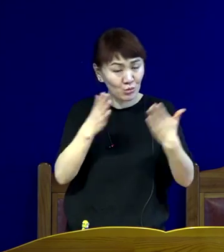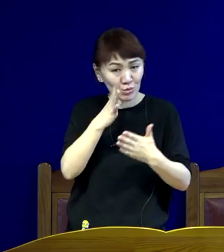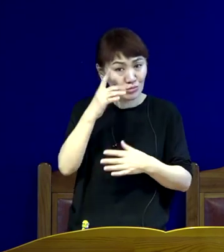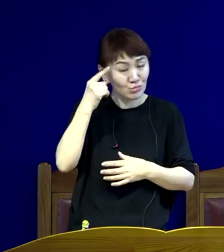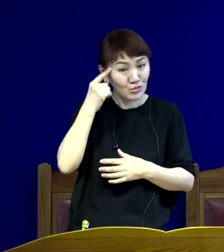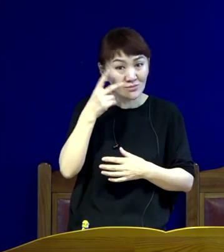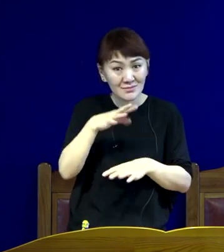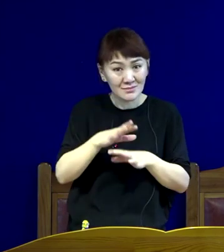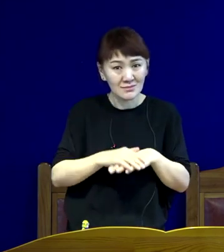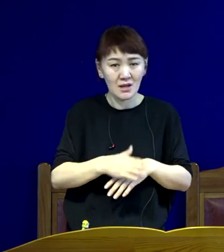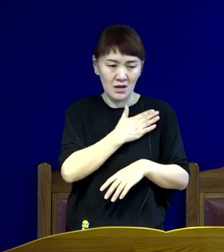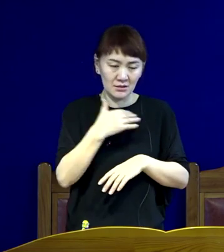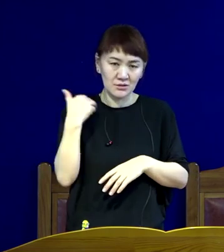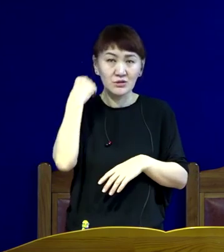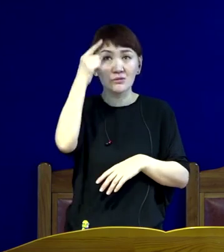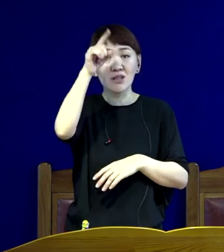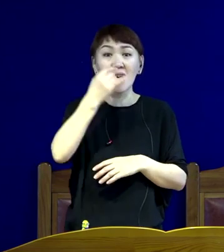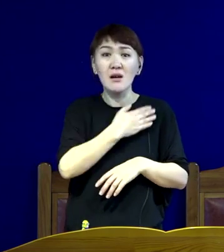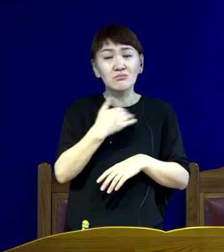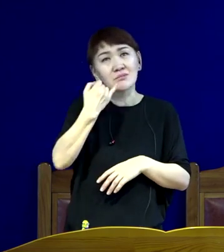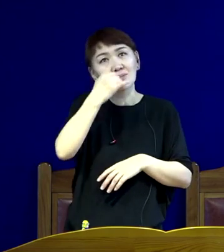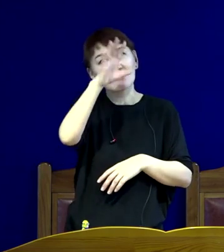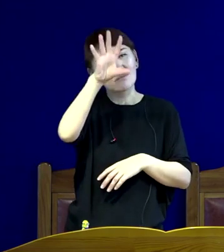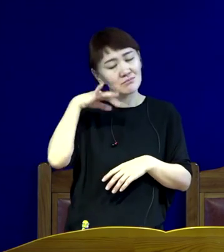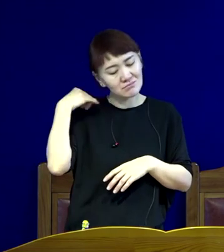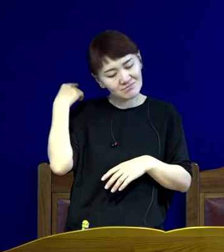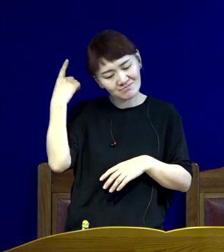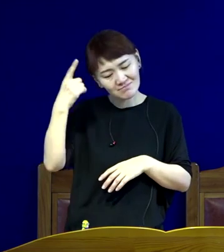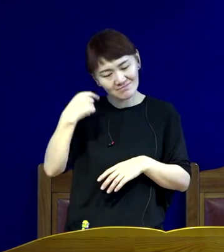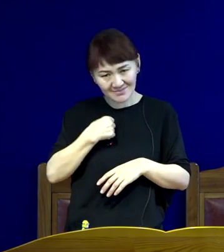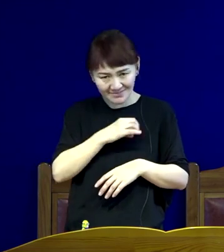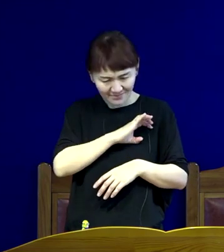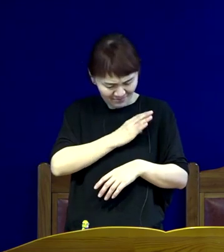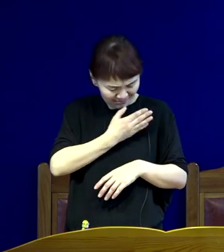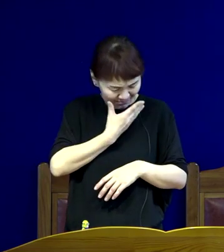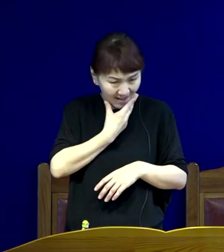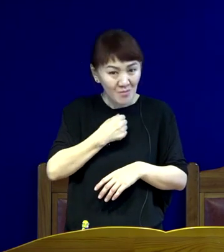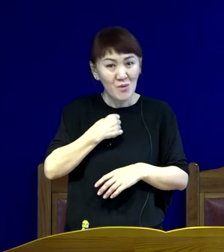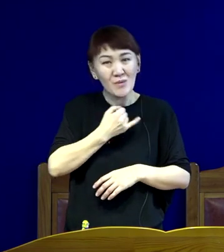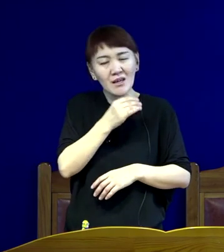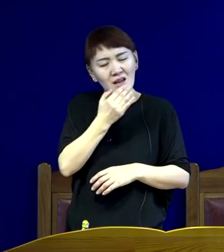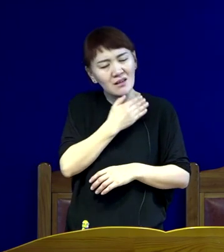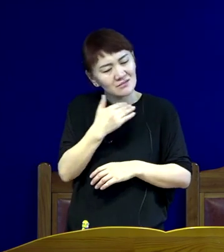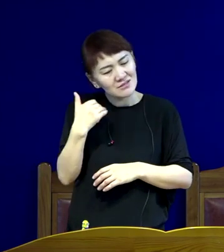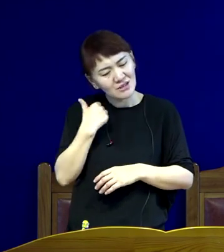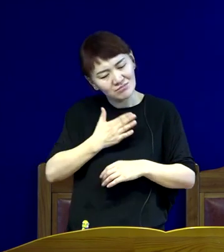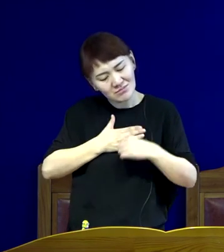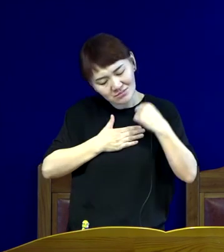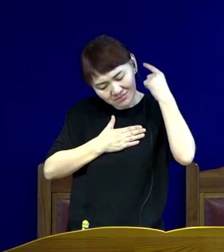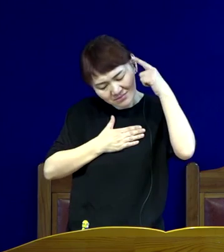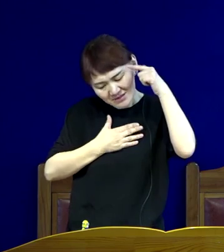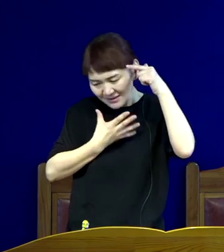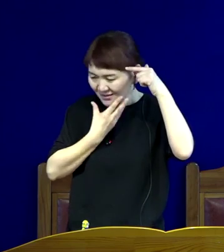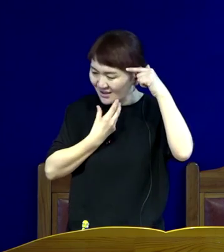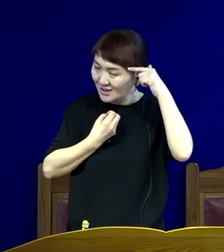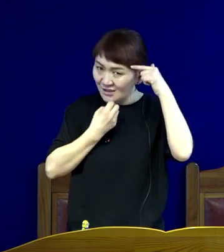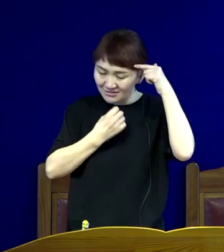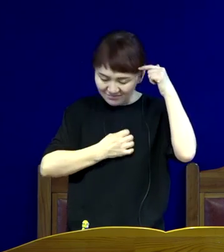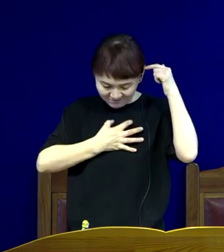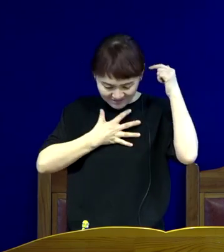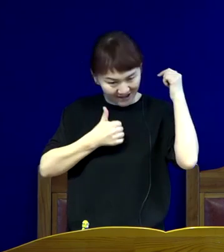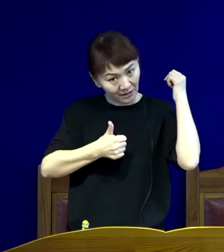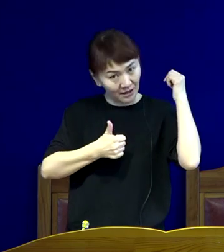тол миний сэтгэл ийм сайхан болж авахд эзэнтэй уулзахд хичнээн сайхан болох вэ? Тэгэхээр сэтгэл маань хизээ сайхан болдог гэсэн